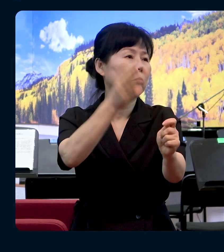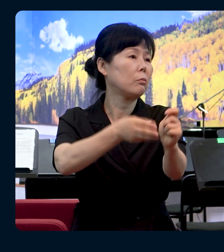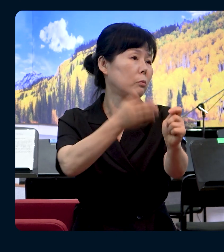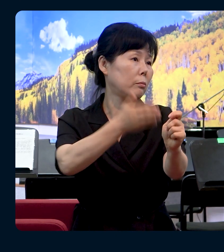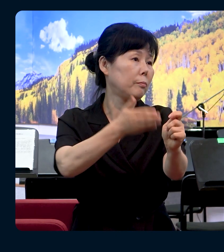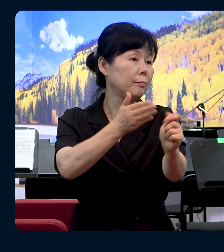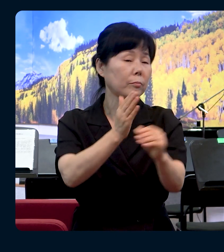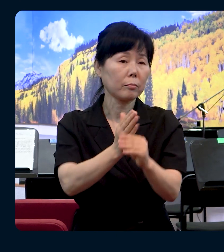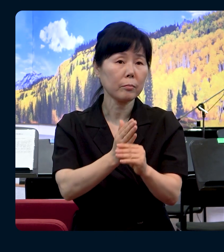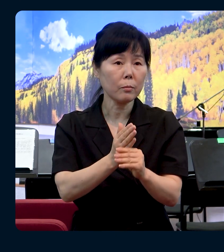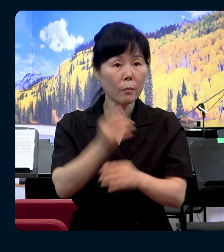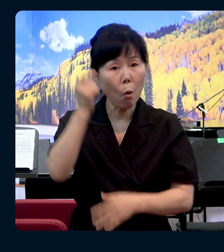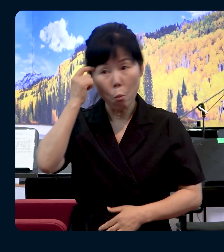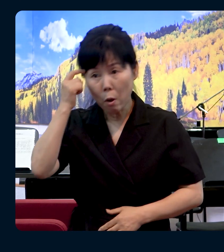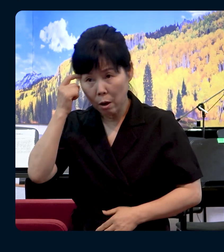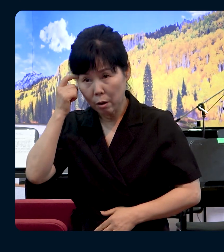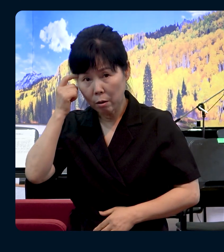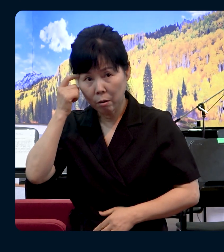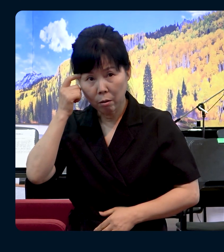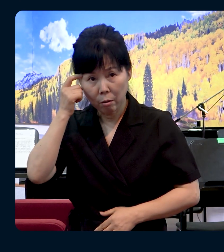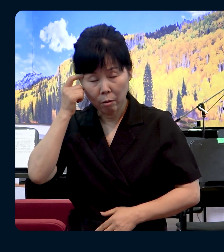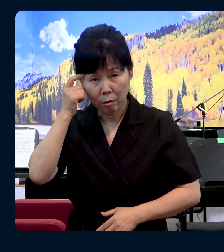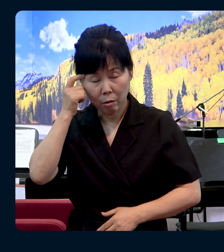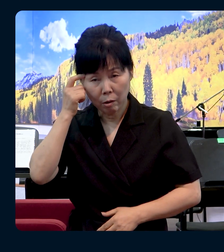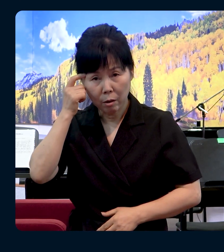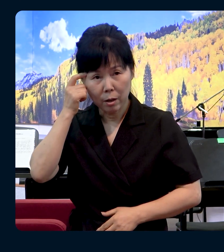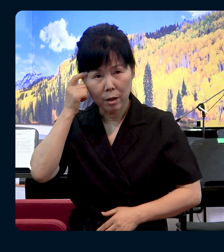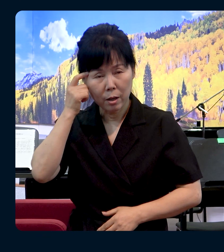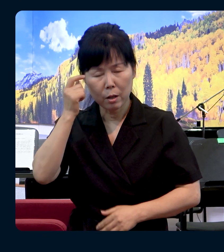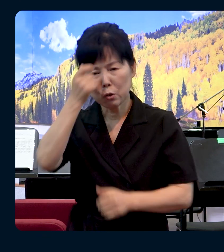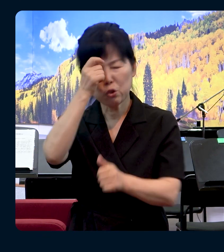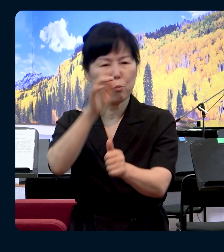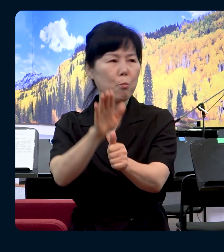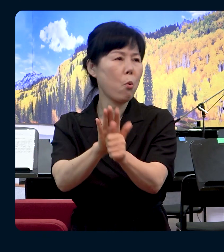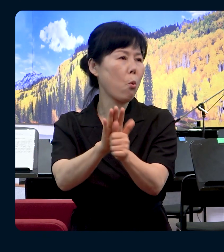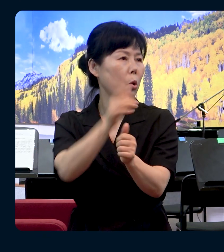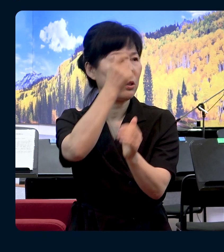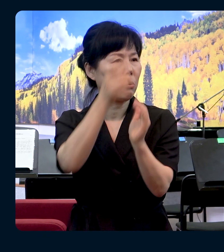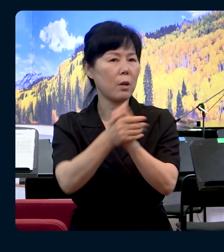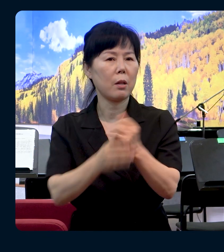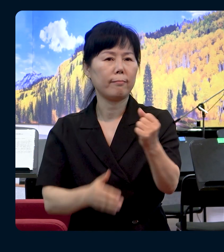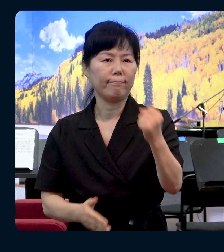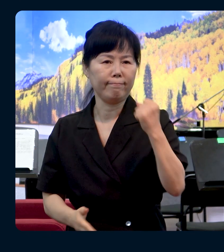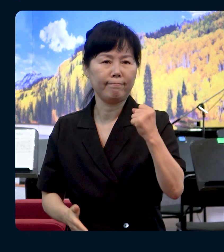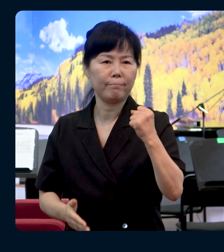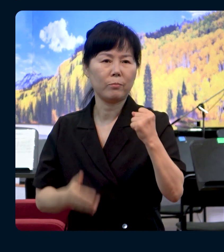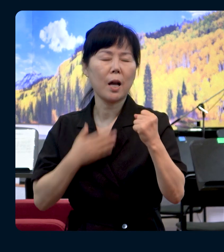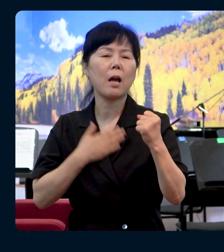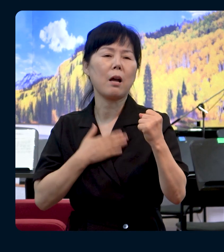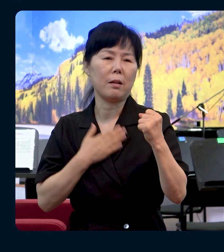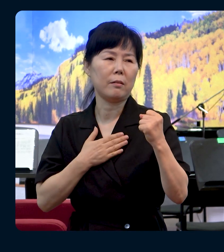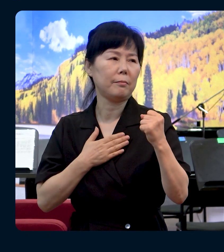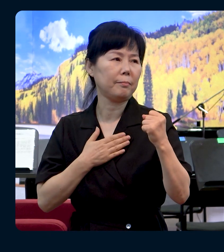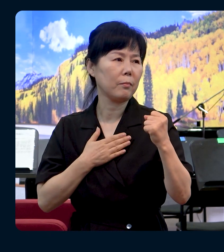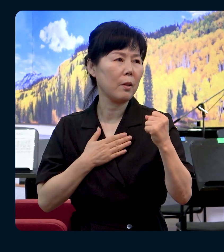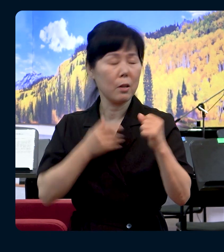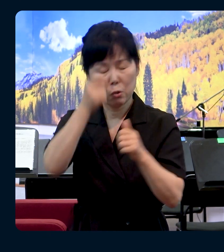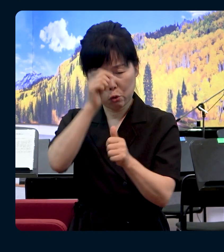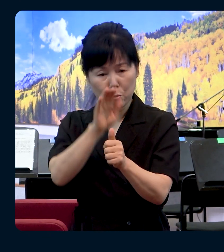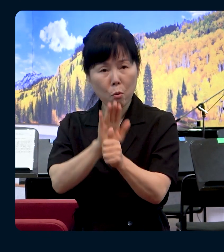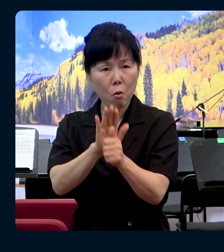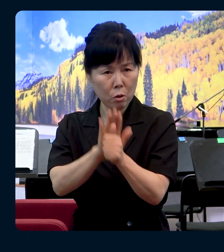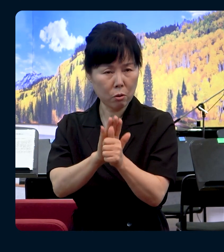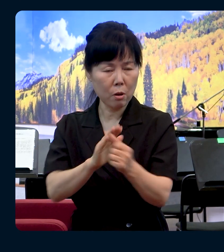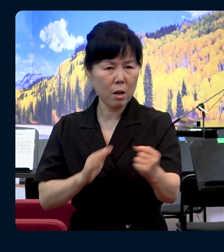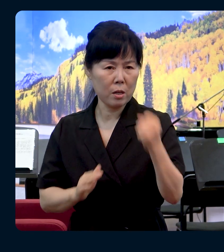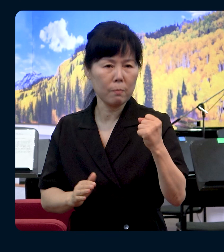어떻게 그럴 수 있느냐? 사도 바울은 중보기도의 능력을 알고 있기 때문에 그렇게 하는 겁니다. 중보기도의 능력을 알고 있기